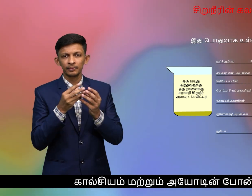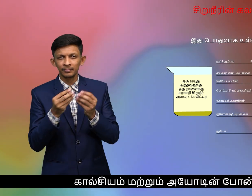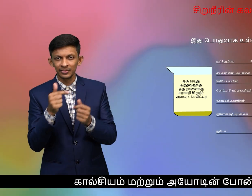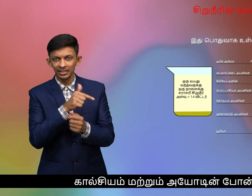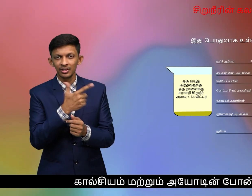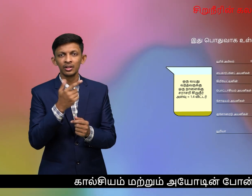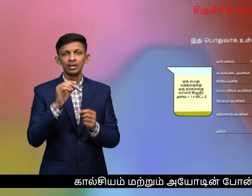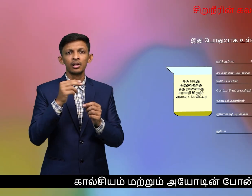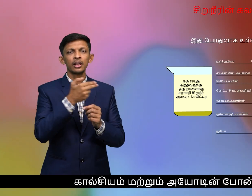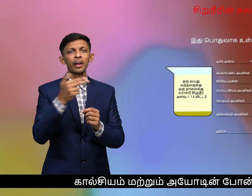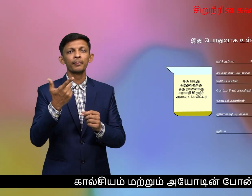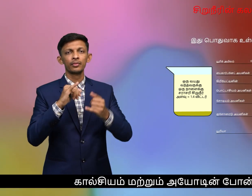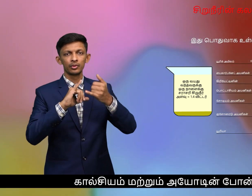கால்சியம் மற்றும் அயோடின் போன்ற